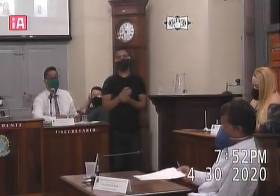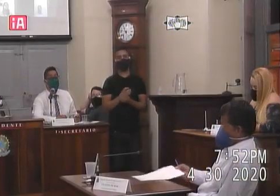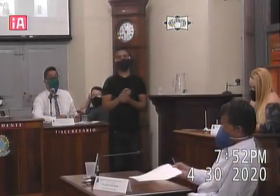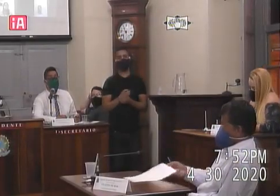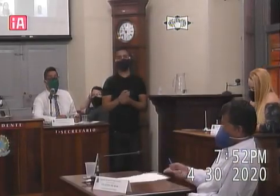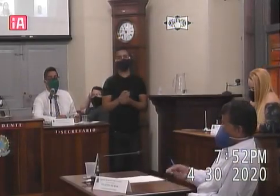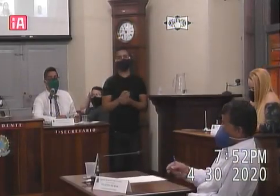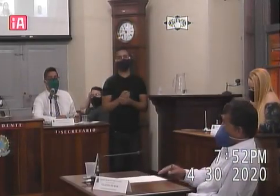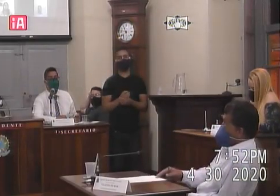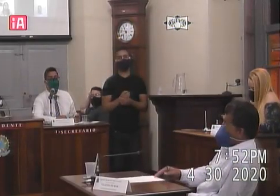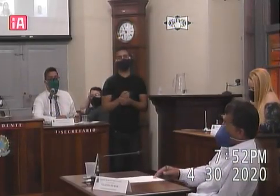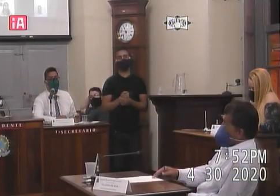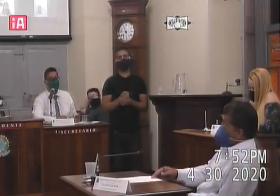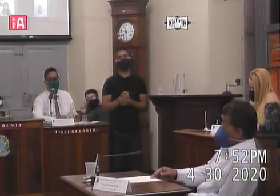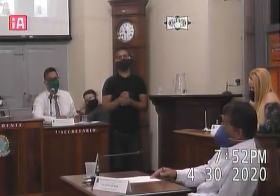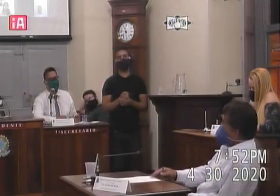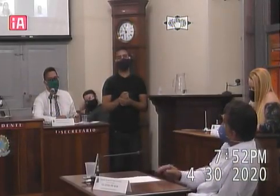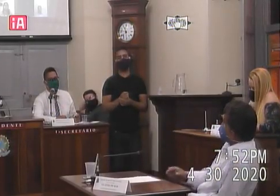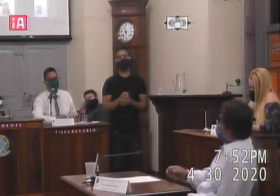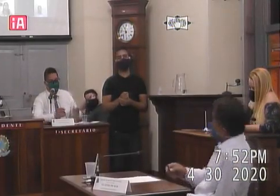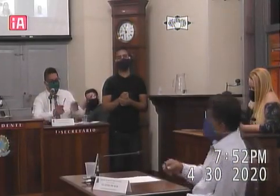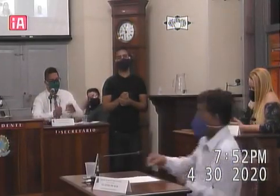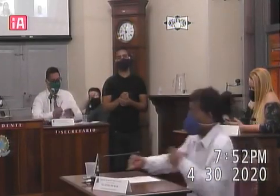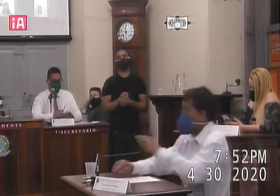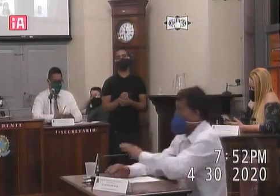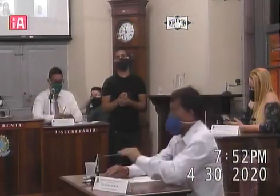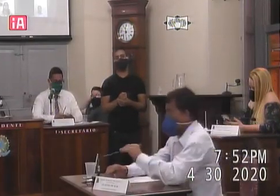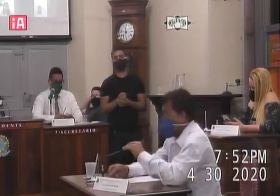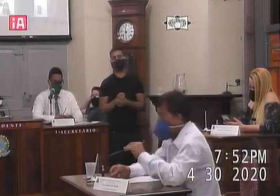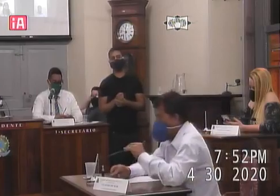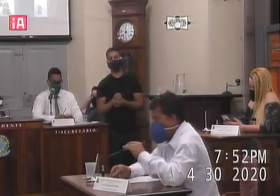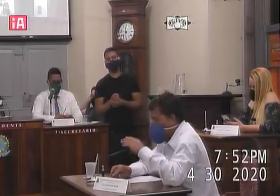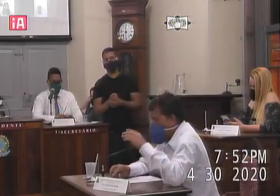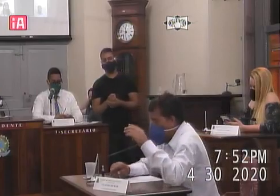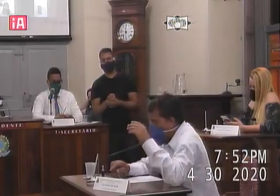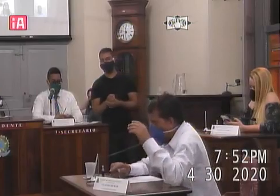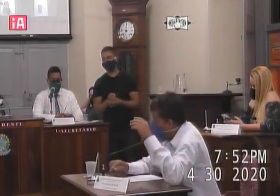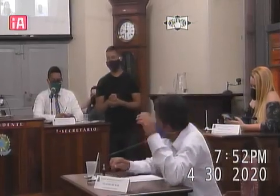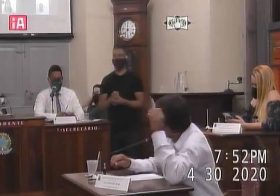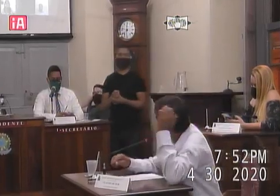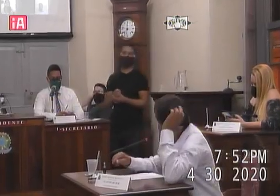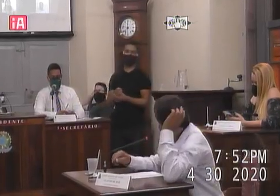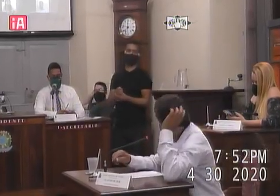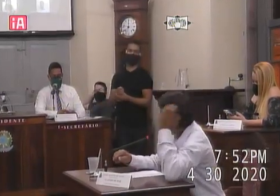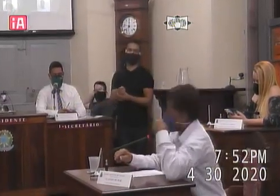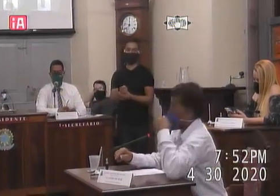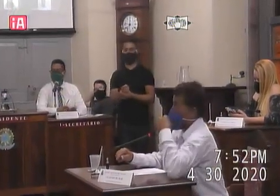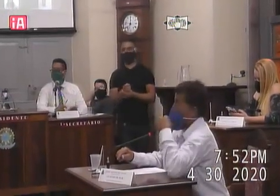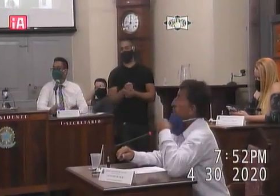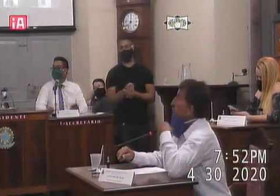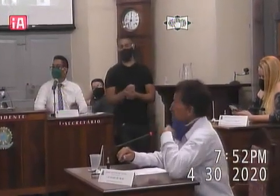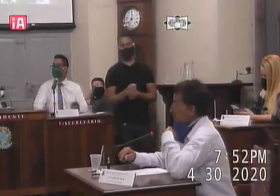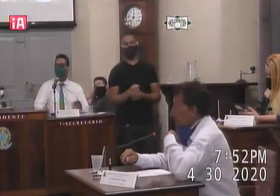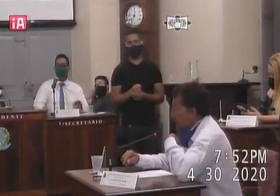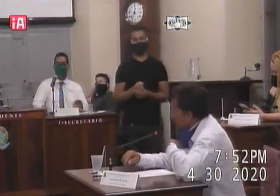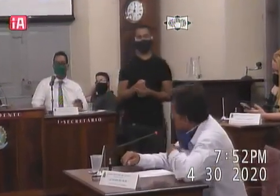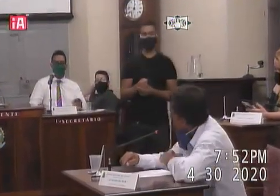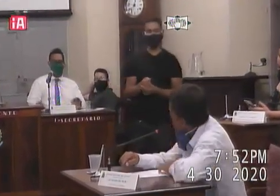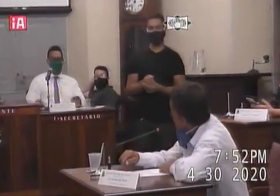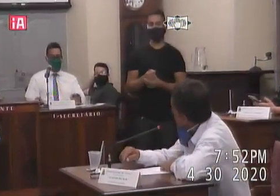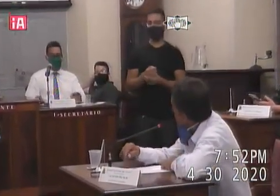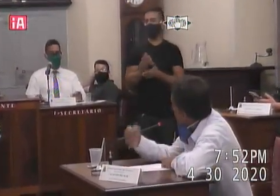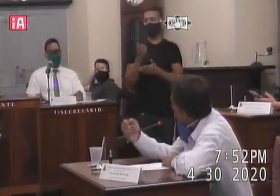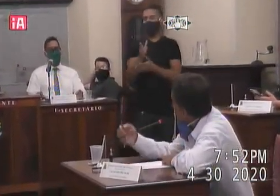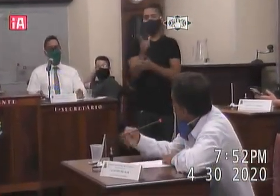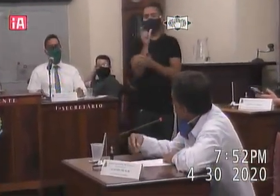Vereador Celcinho do Bar. Vamos lá, Celcinho. Vamos lá, 10 minutos, Celcinho. Não vou usar, não. Ouvir Vossa Excelência. Não vou usar a palavra,